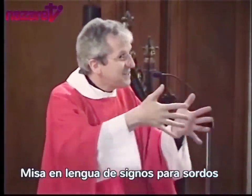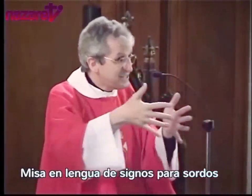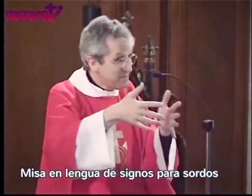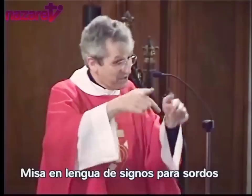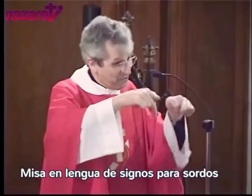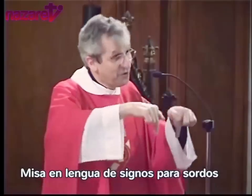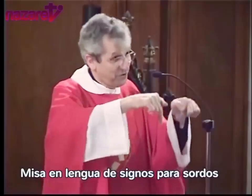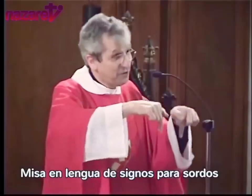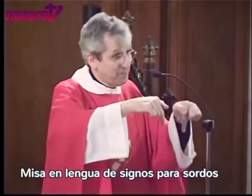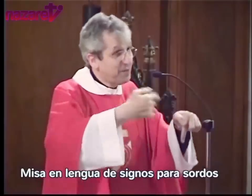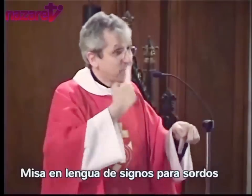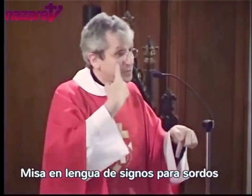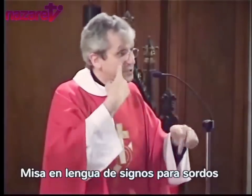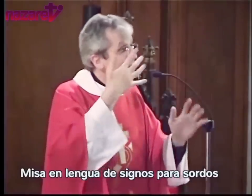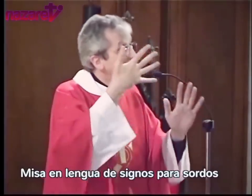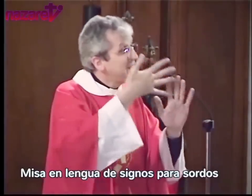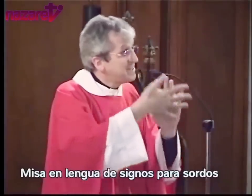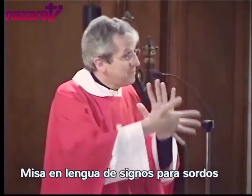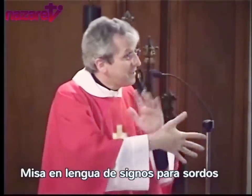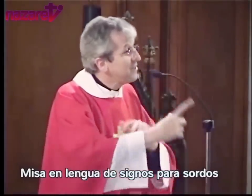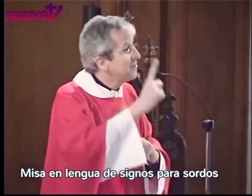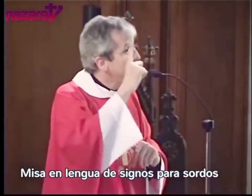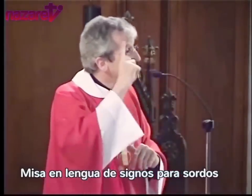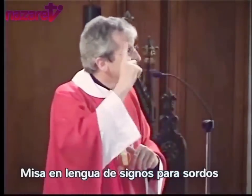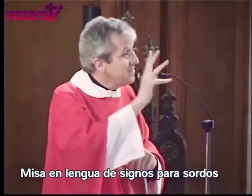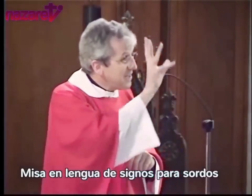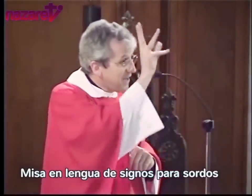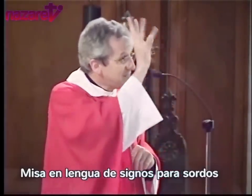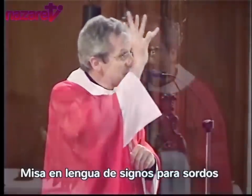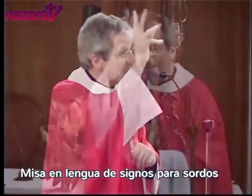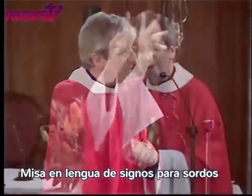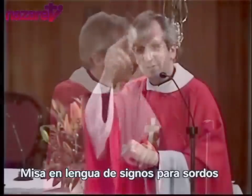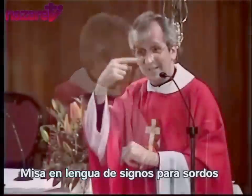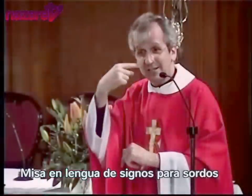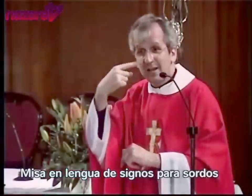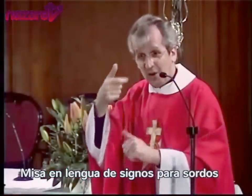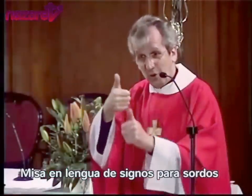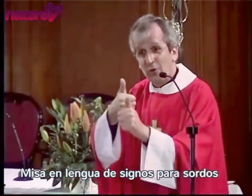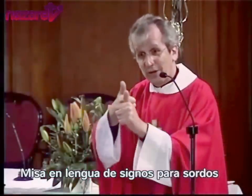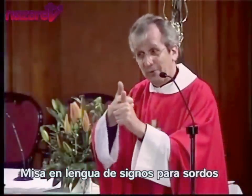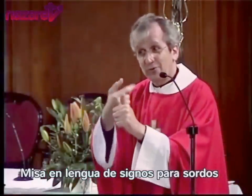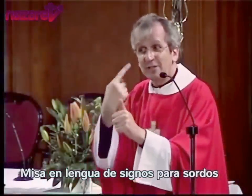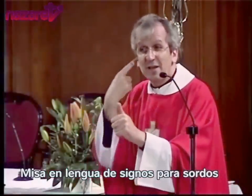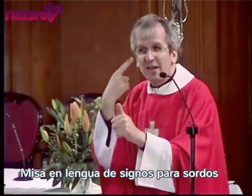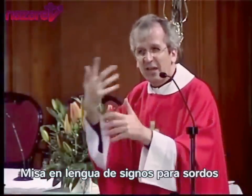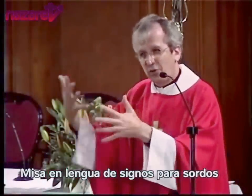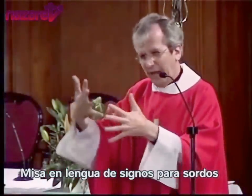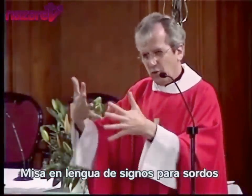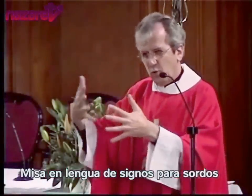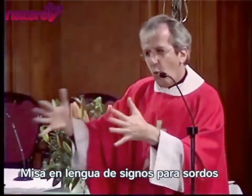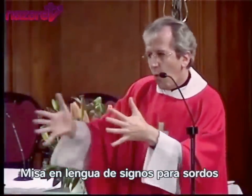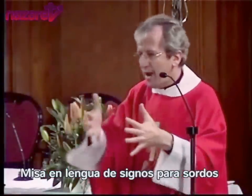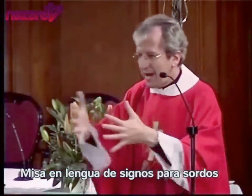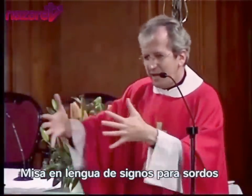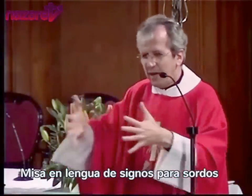aire, de ese viento, que hoy también hemos visto en la explicación del día de Pentecostés con los apóstoles, que